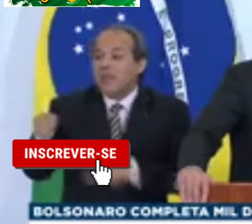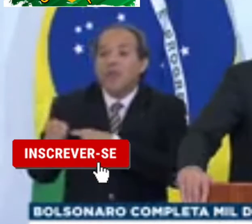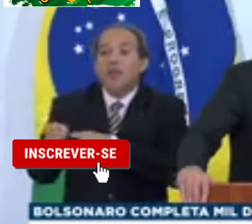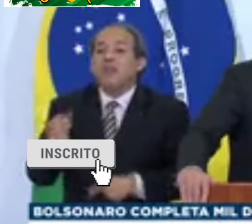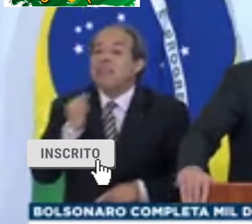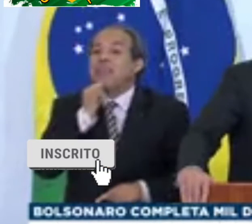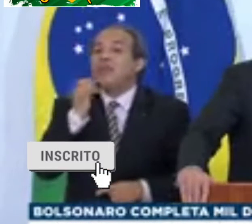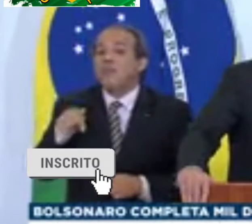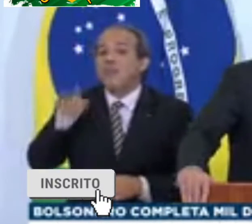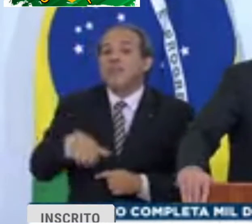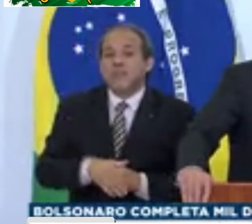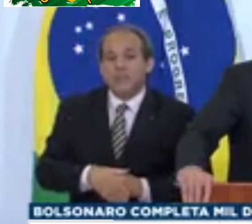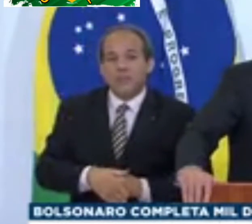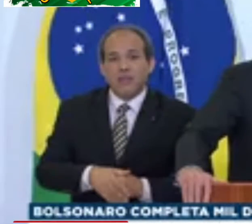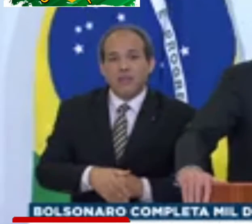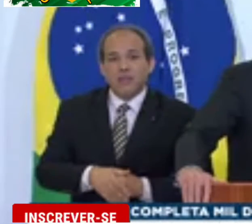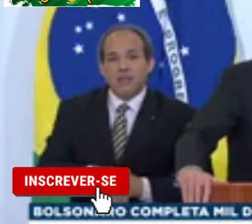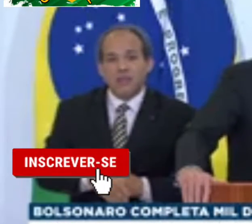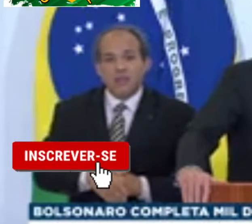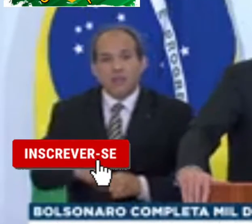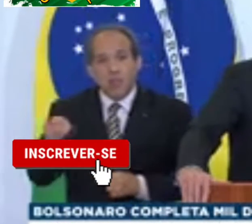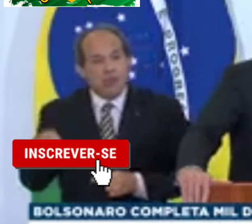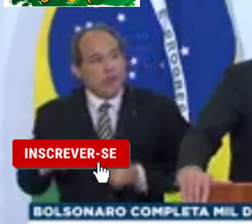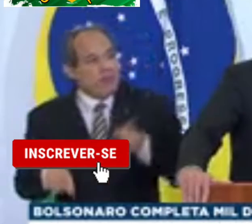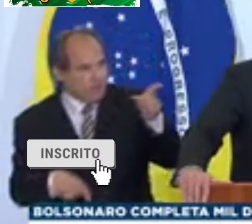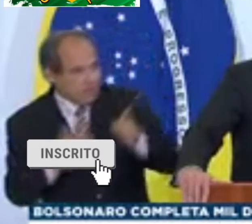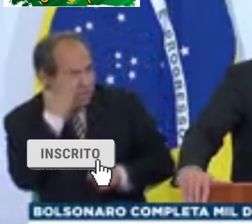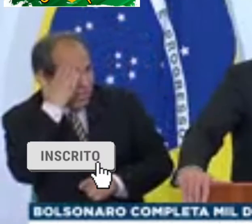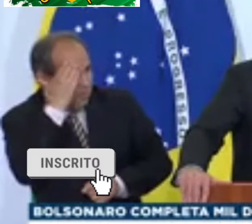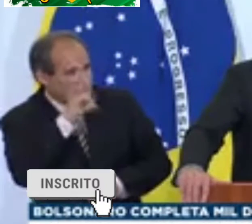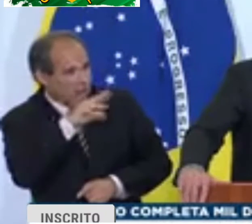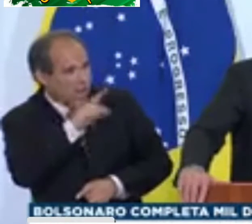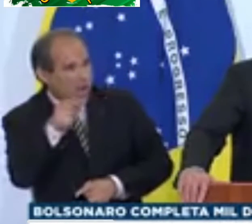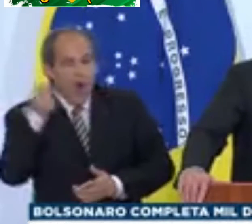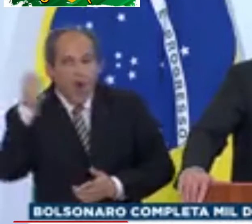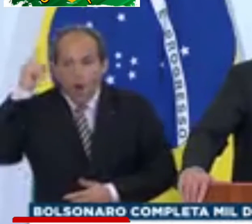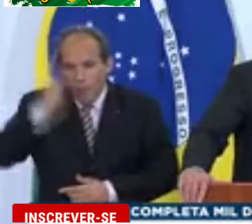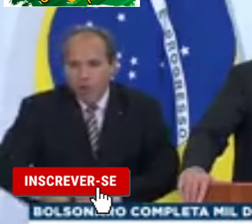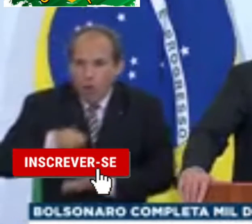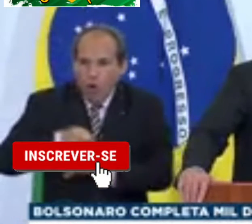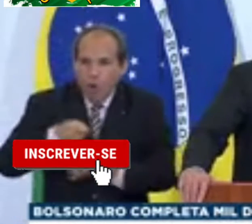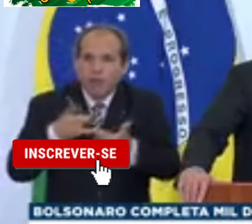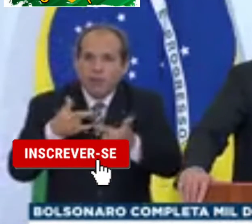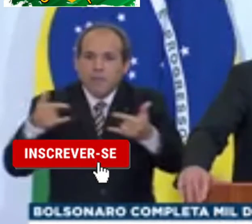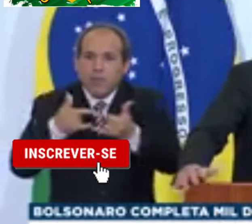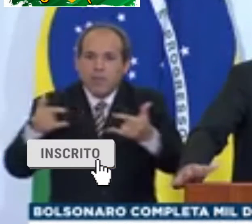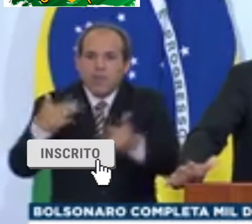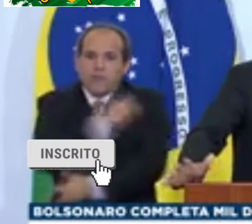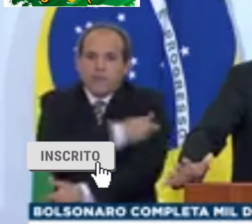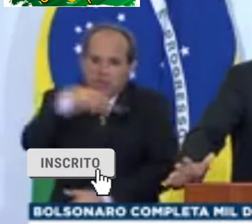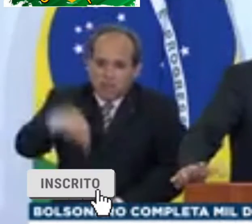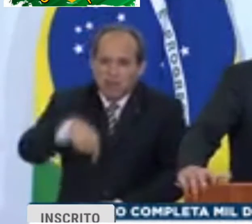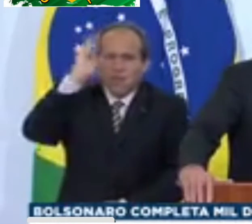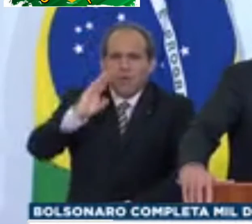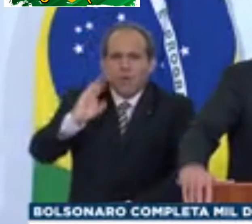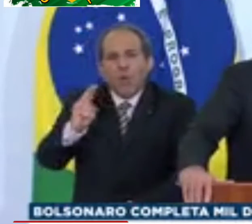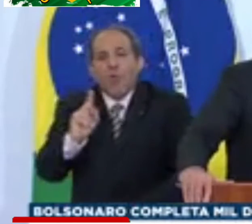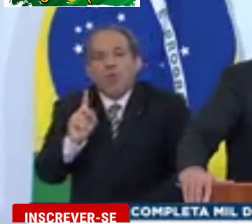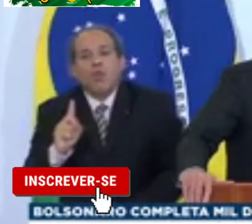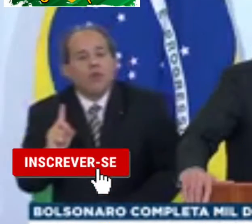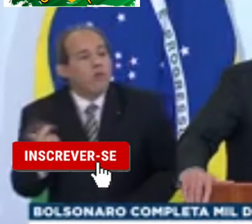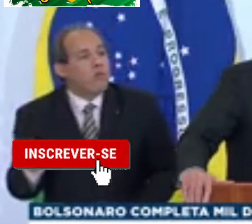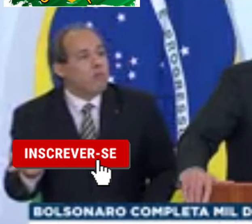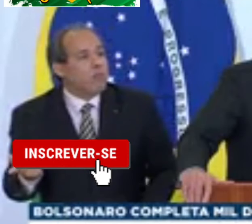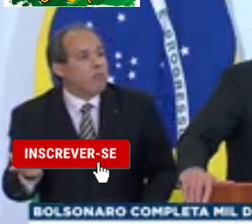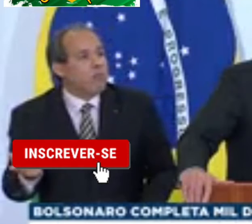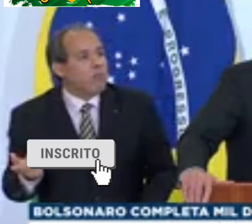Carla Zambelli, imposto o passaporte da vacina no Brasil ou não? Eu acho que não preciso responder para